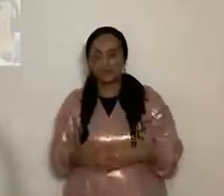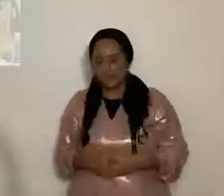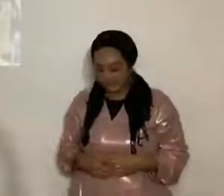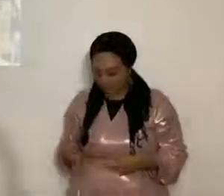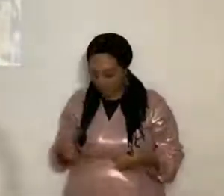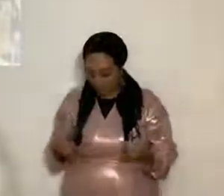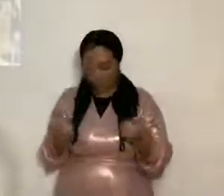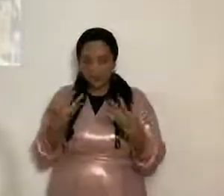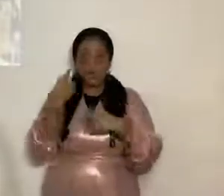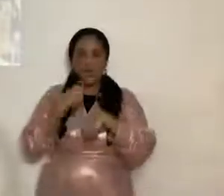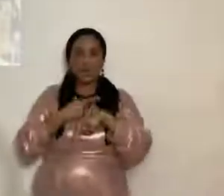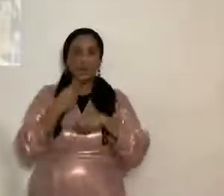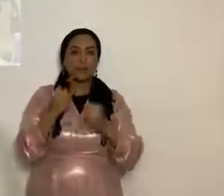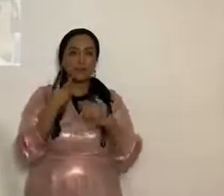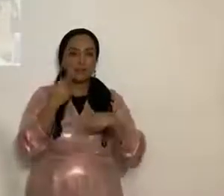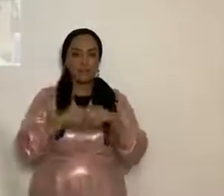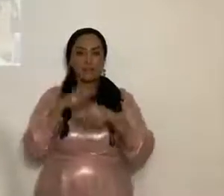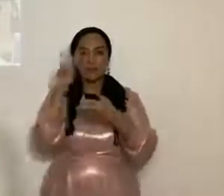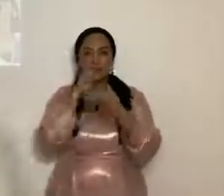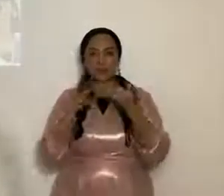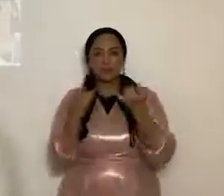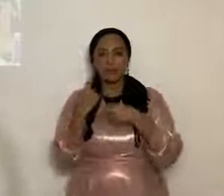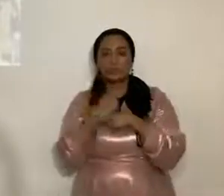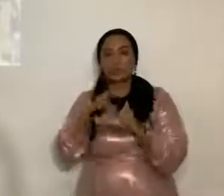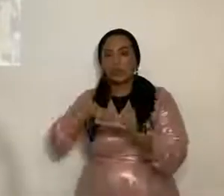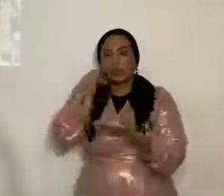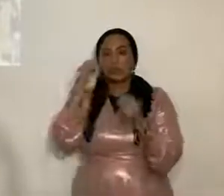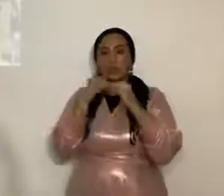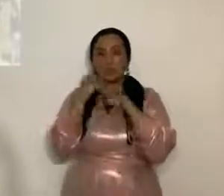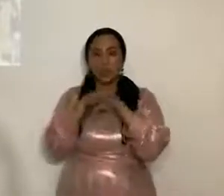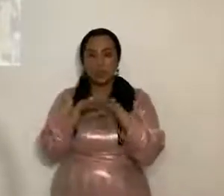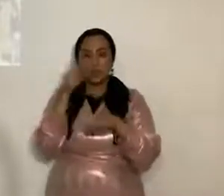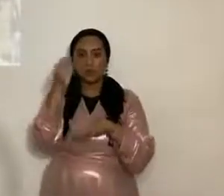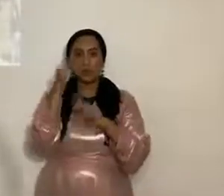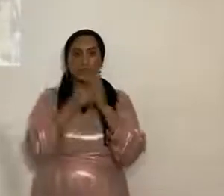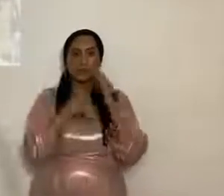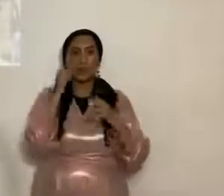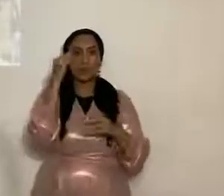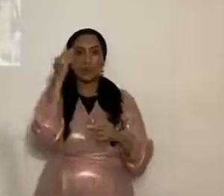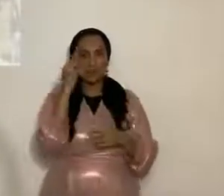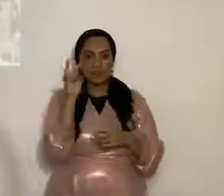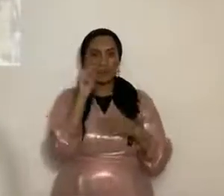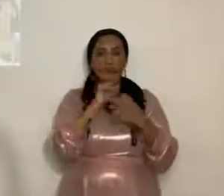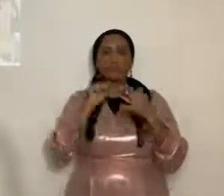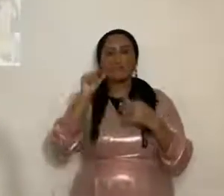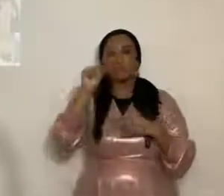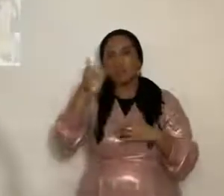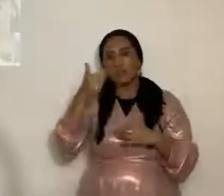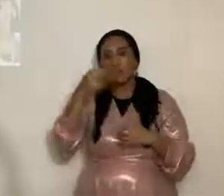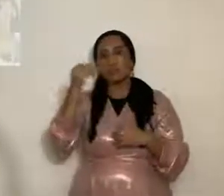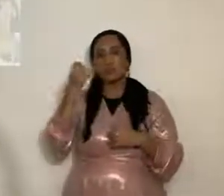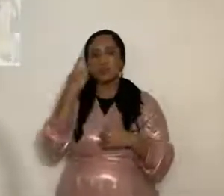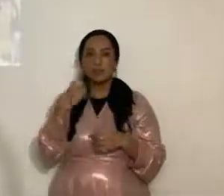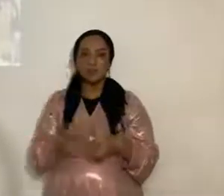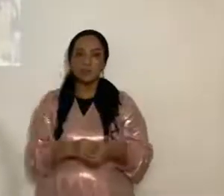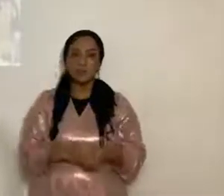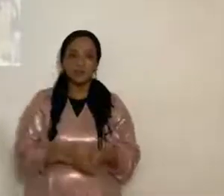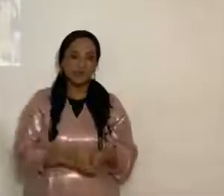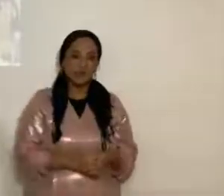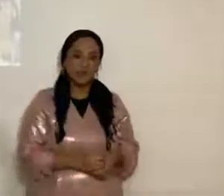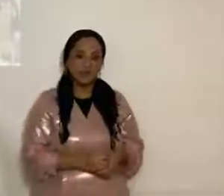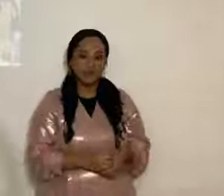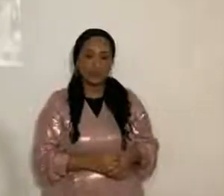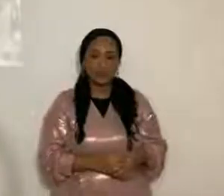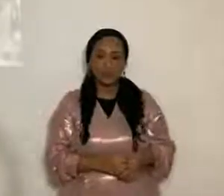veces lo has leído. Pues hoy vamos a verlo con más detenimiento. Génesis 17, versos 10 y 11. Dice